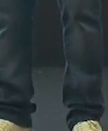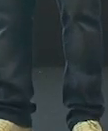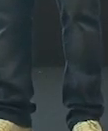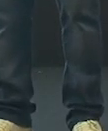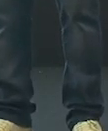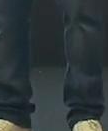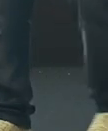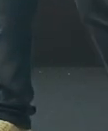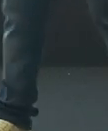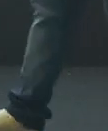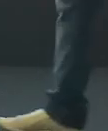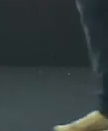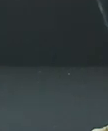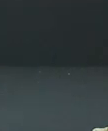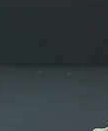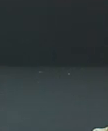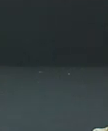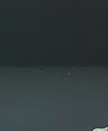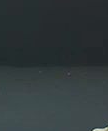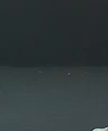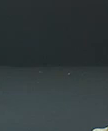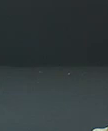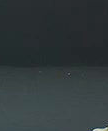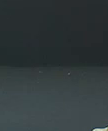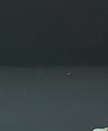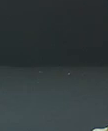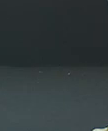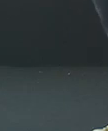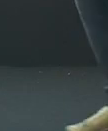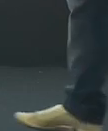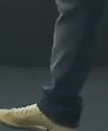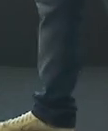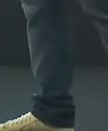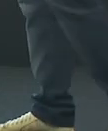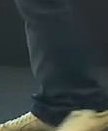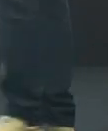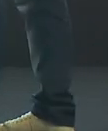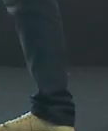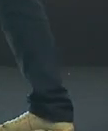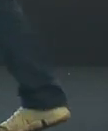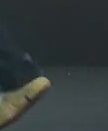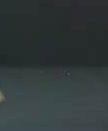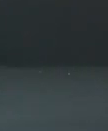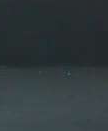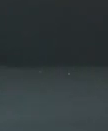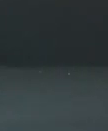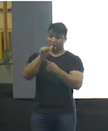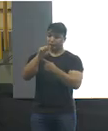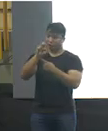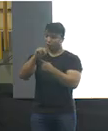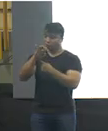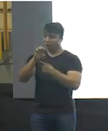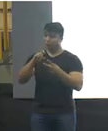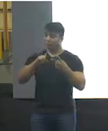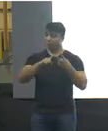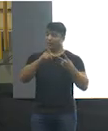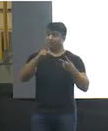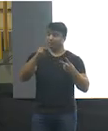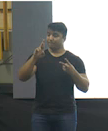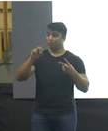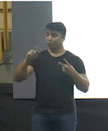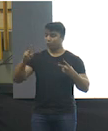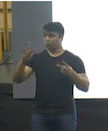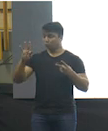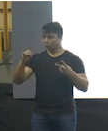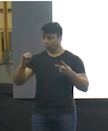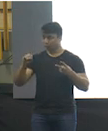Na energia de ligação, galera, tu continua naquele negócio, ó, reagente e produto. Só que nesse momento, o que a gente vai fazer? A gente vai pegar